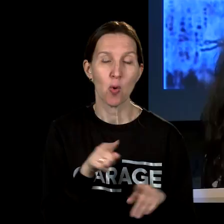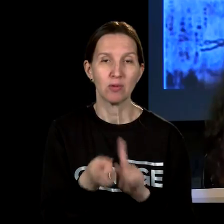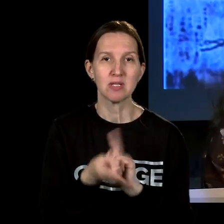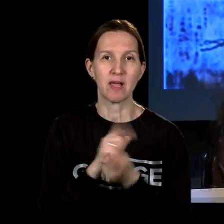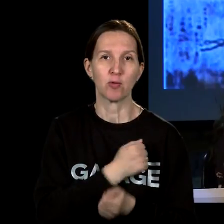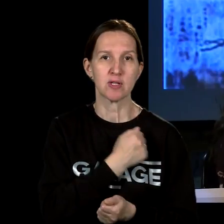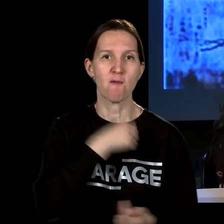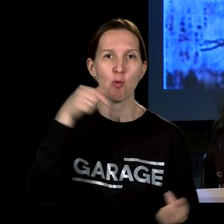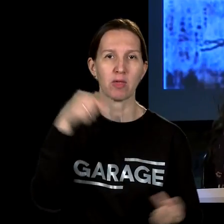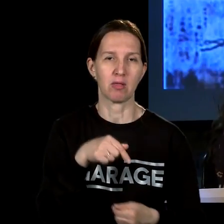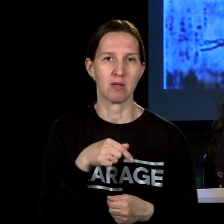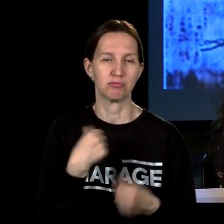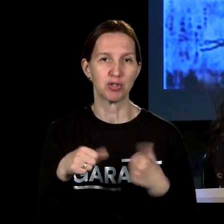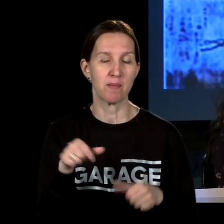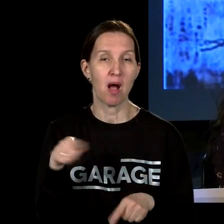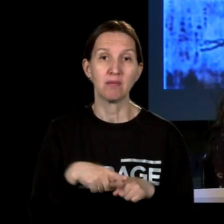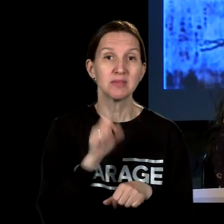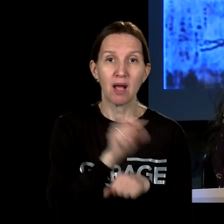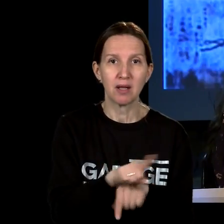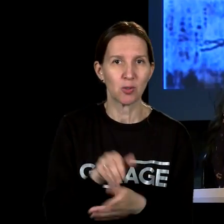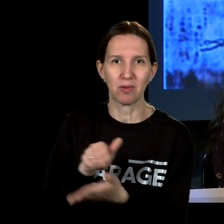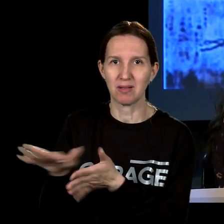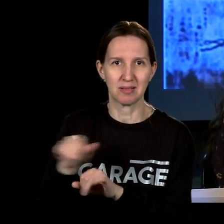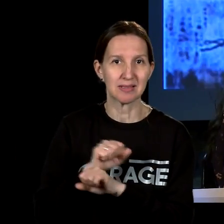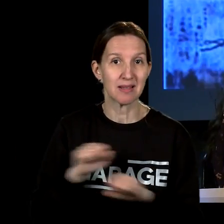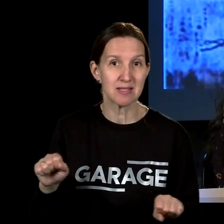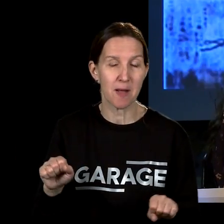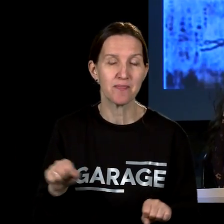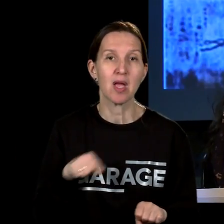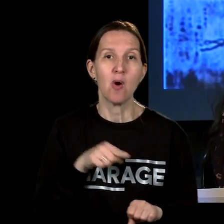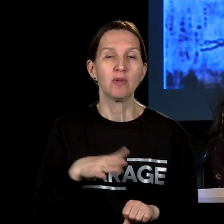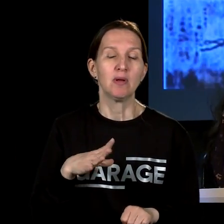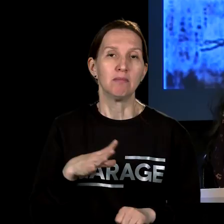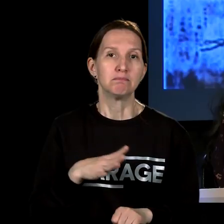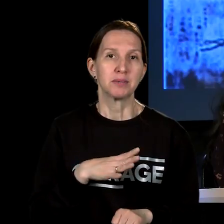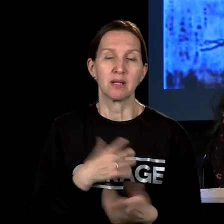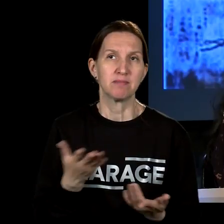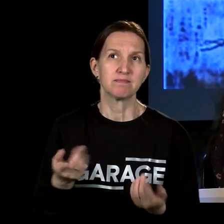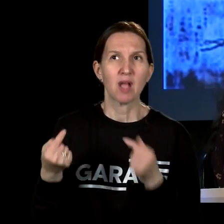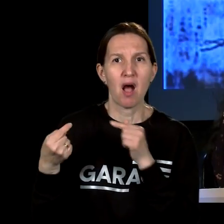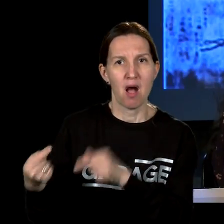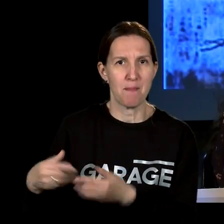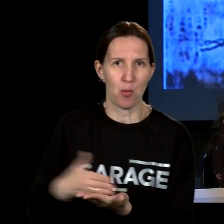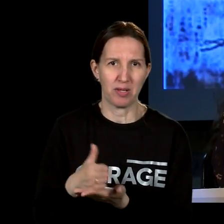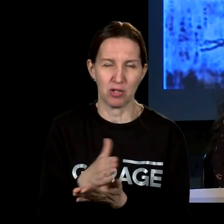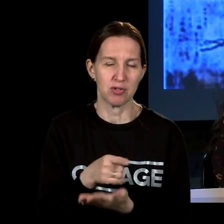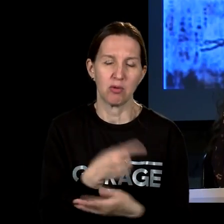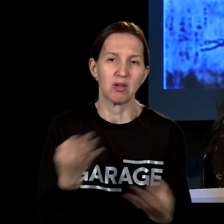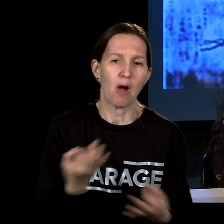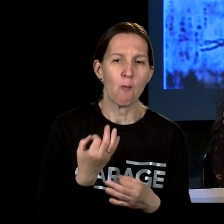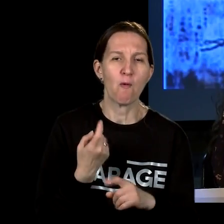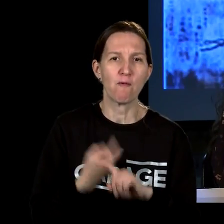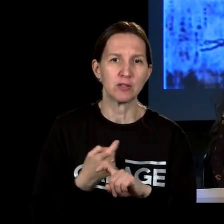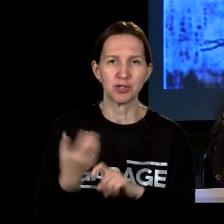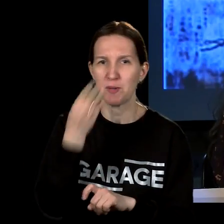Он был абсолютно аполитичный. Естественно, никакой там японский фашизм он не поддерживал. Он, будучи в Японии во время